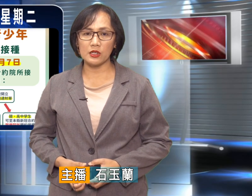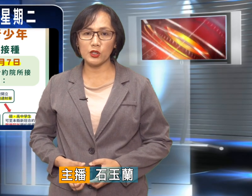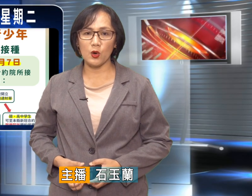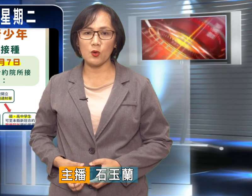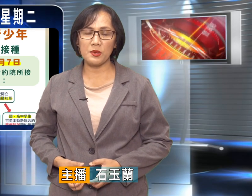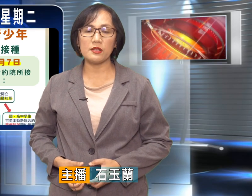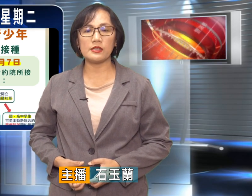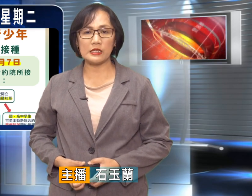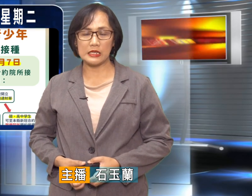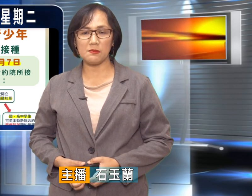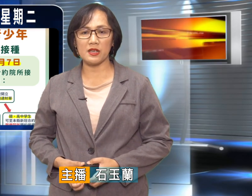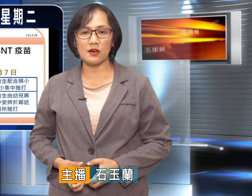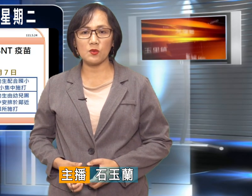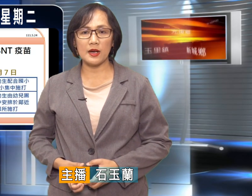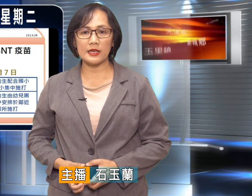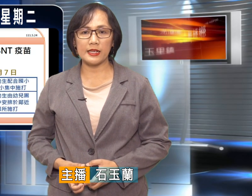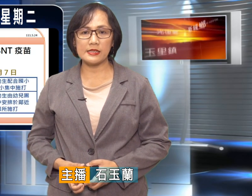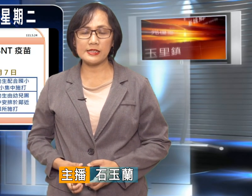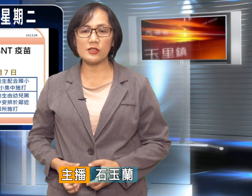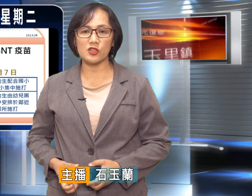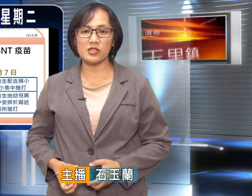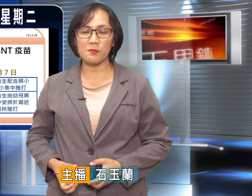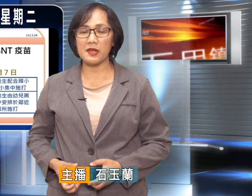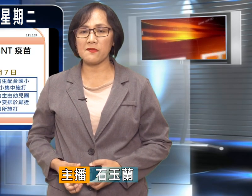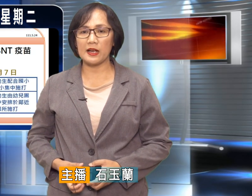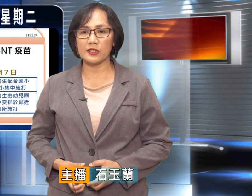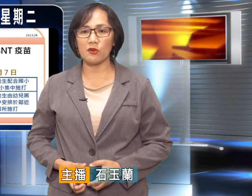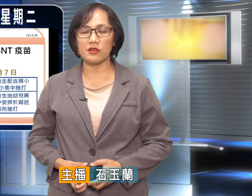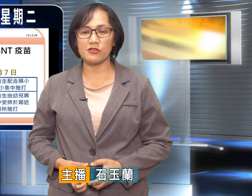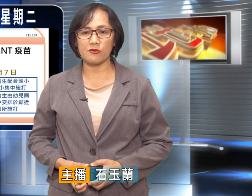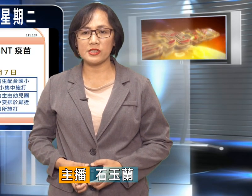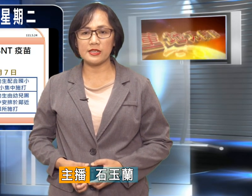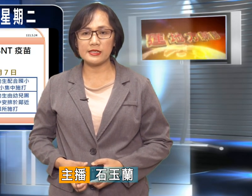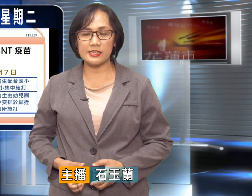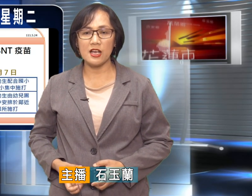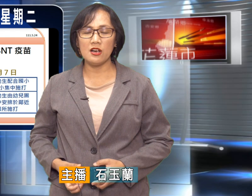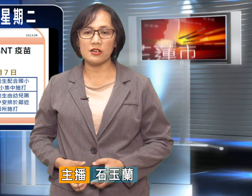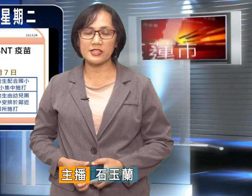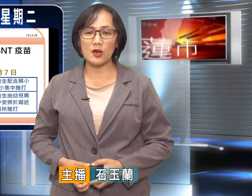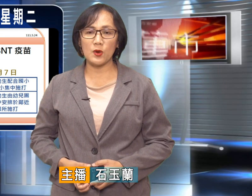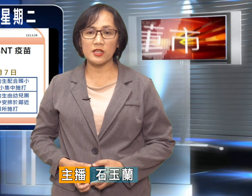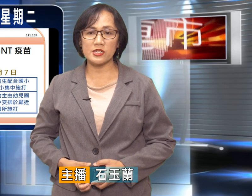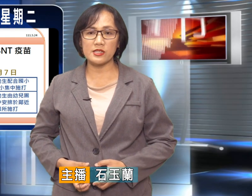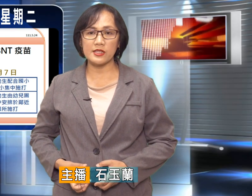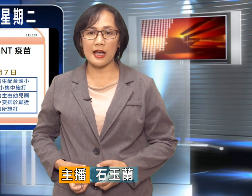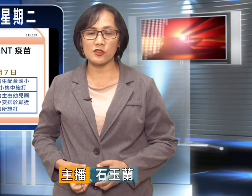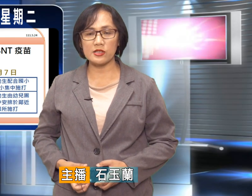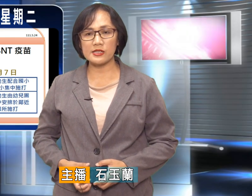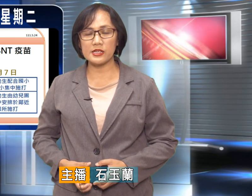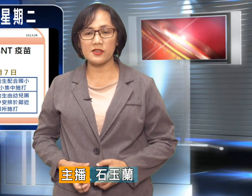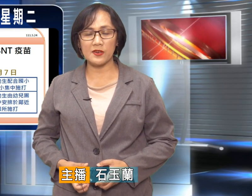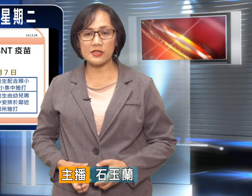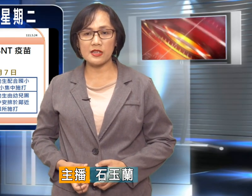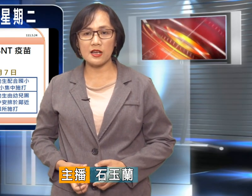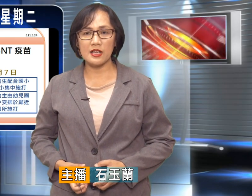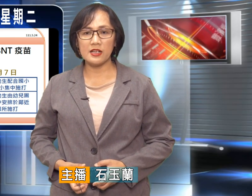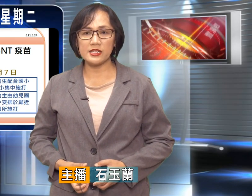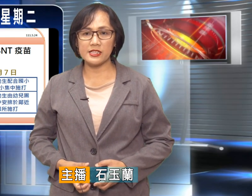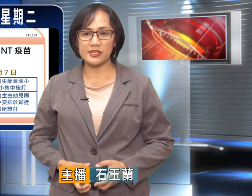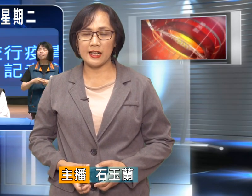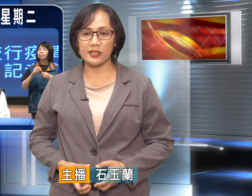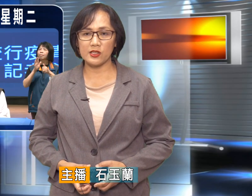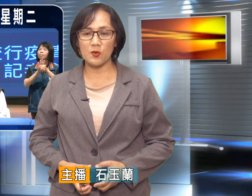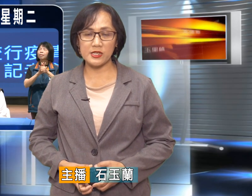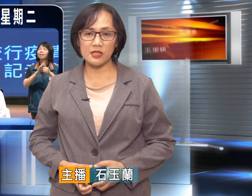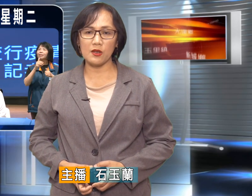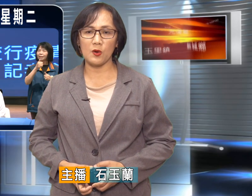的儿童 BNT 疫苗，花莲县则是配发到了9000剂，而相关的施打政策以及方向，一